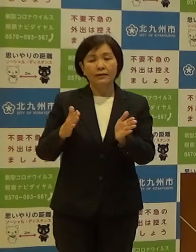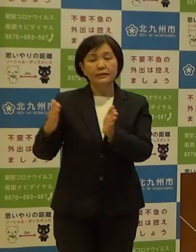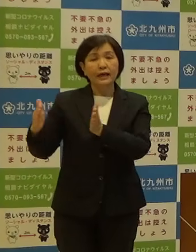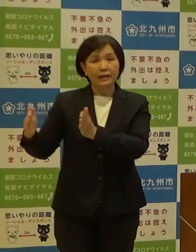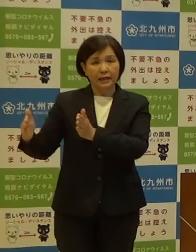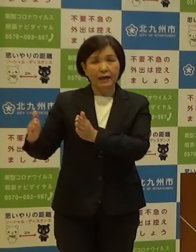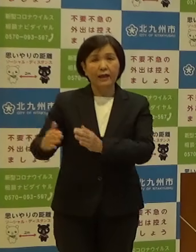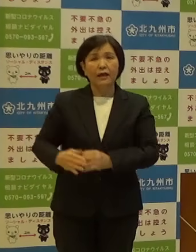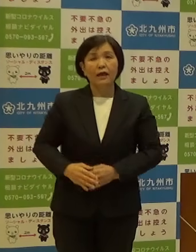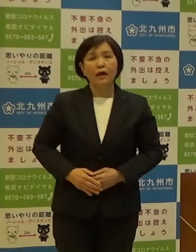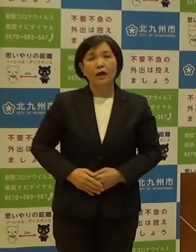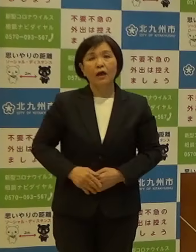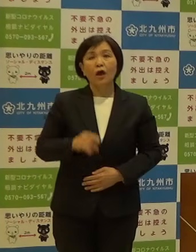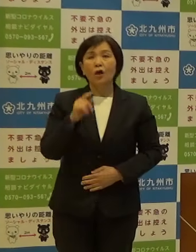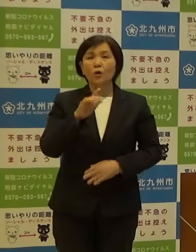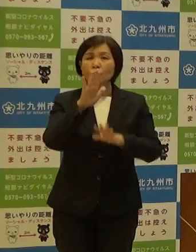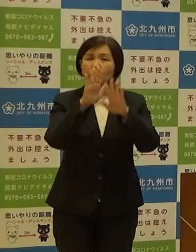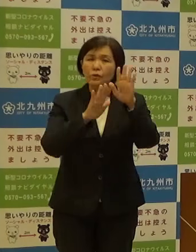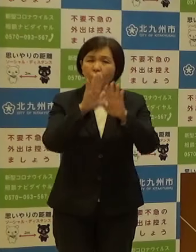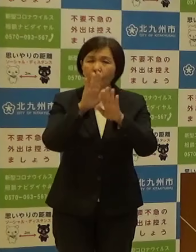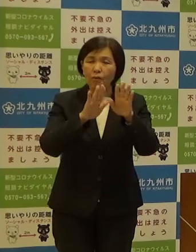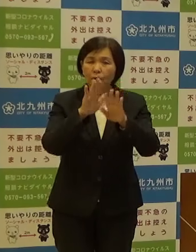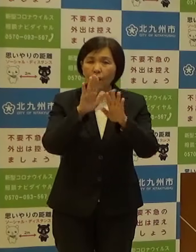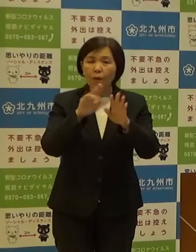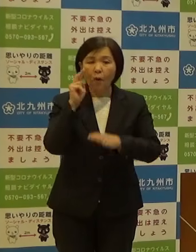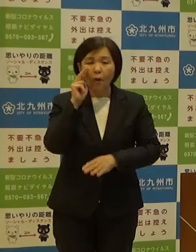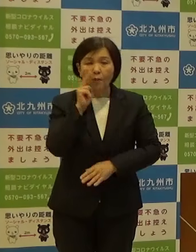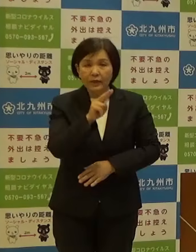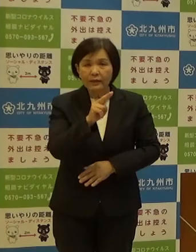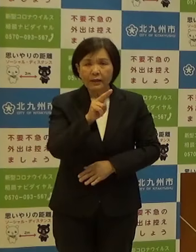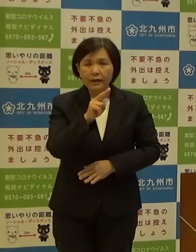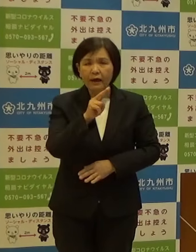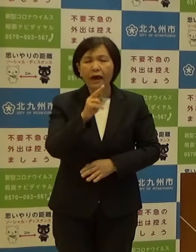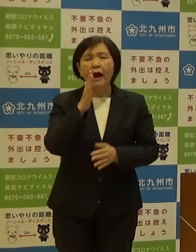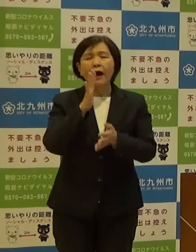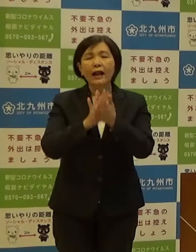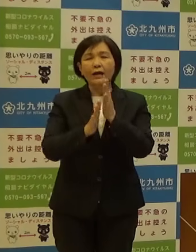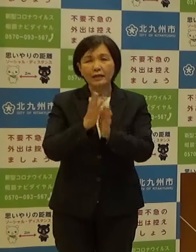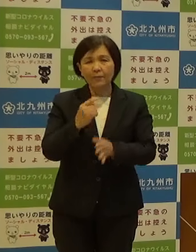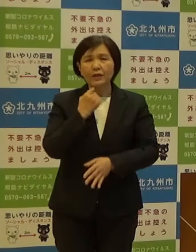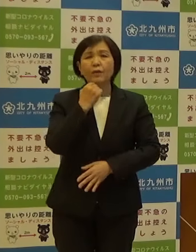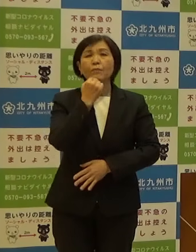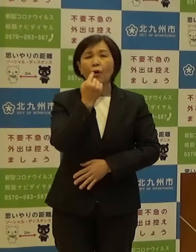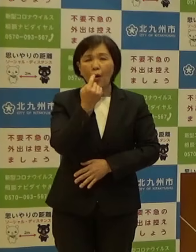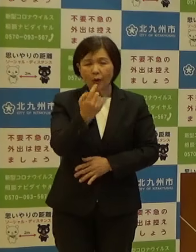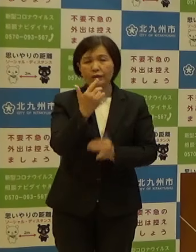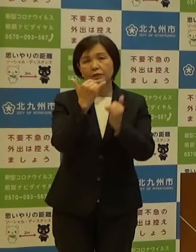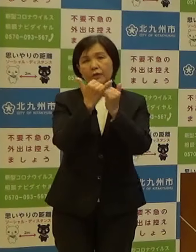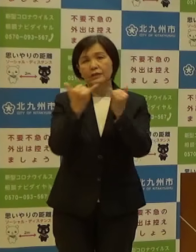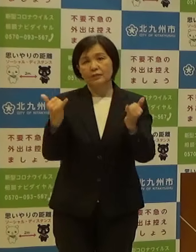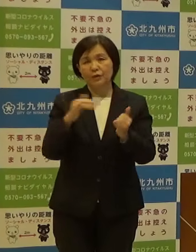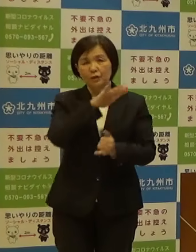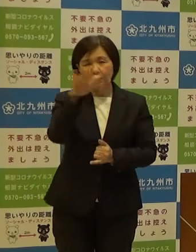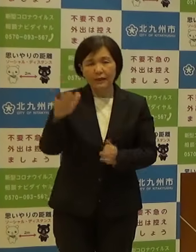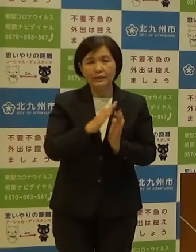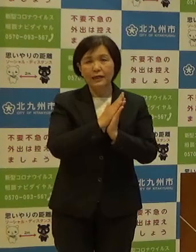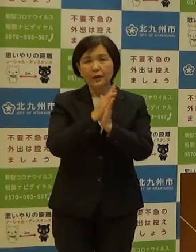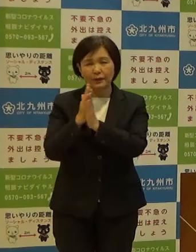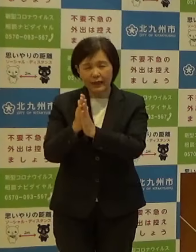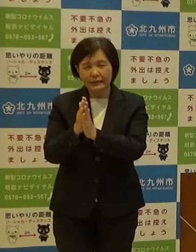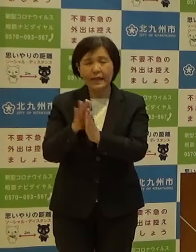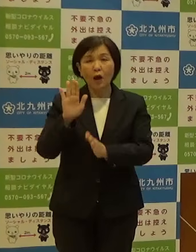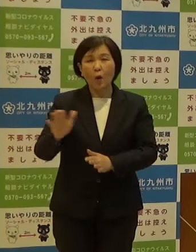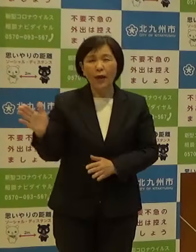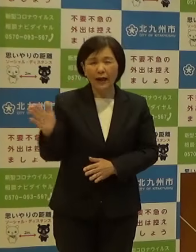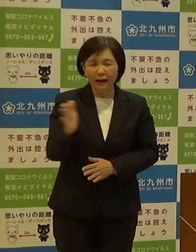この状況を前にいたしまして、改めて市民の皆様方には、これからが本当の